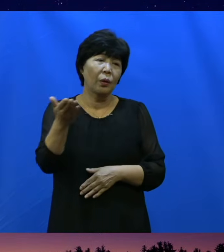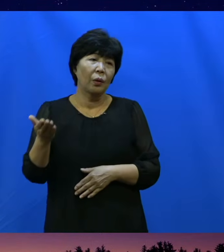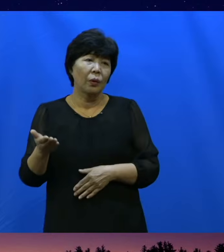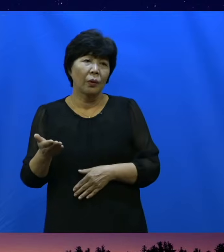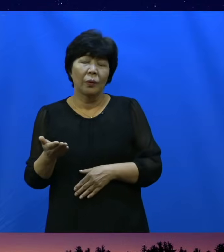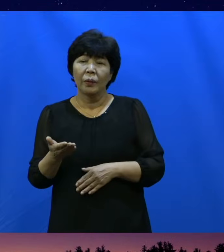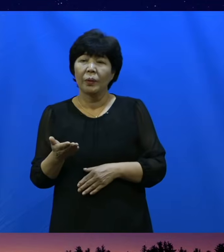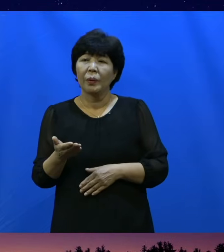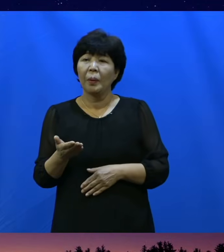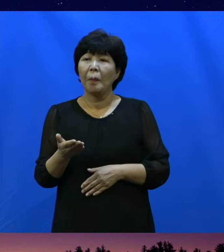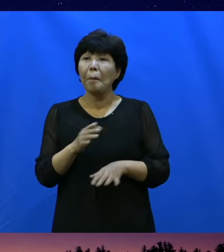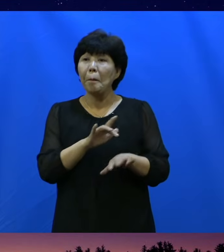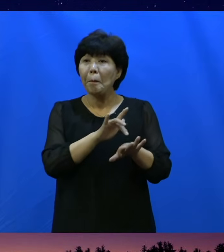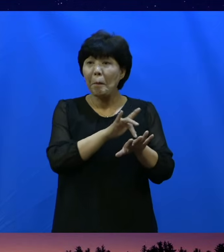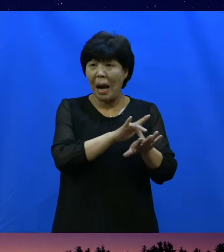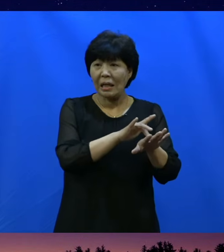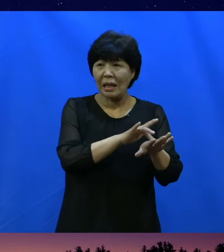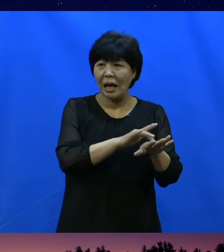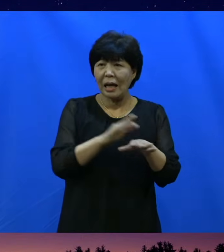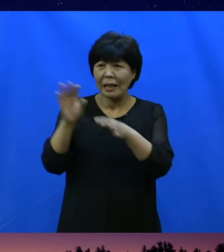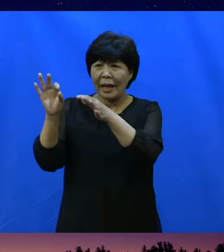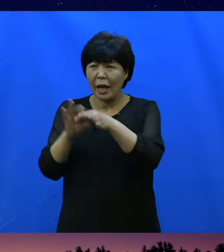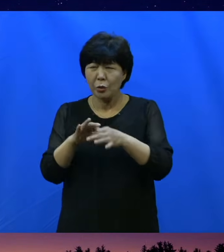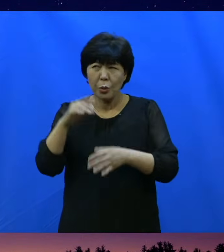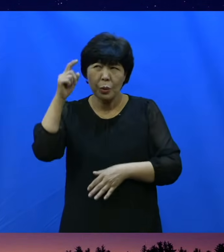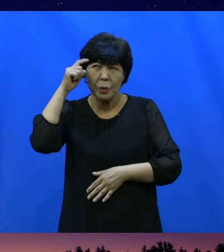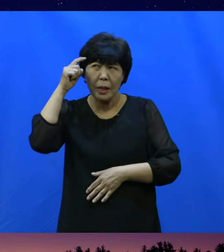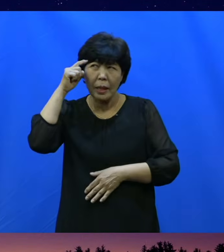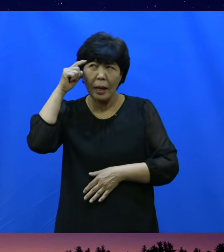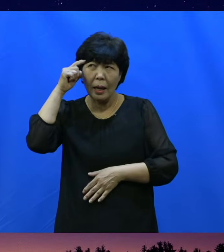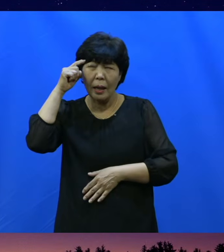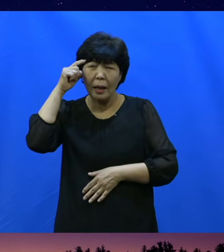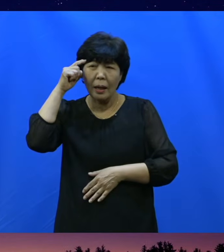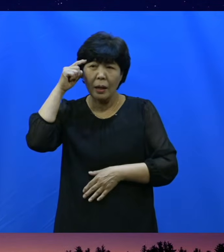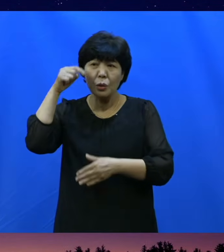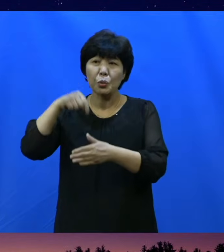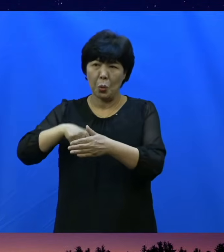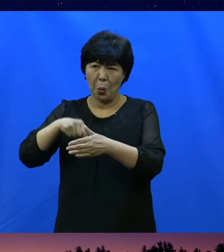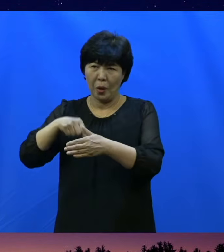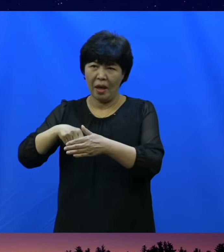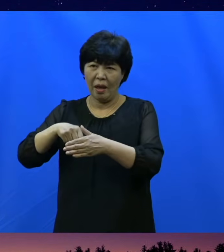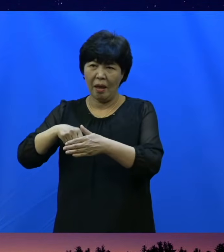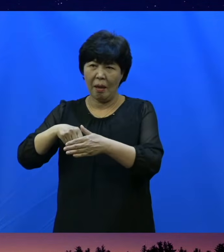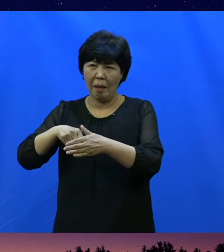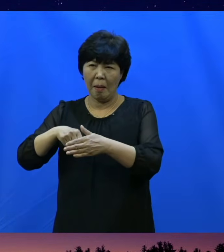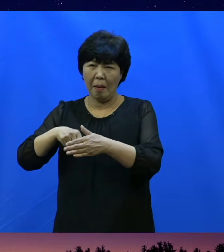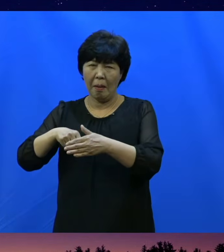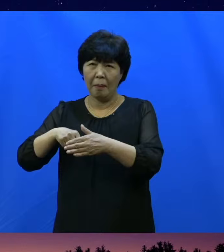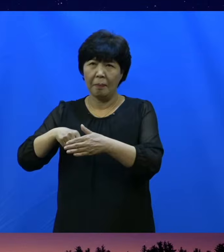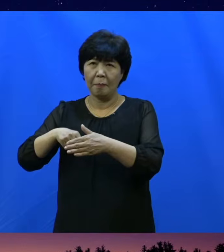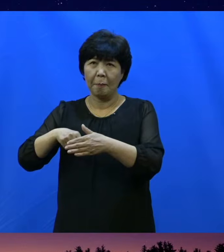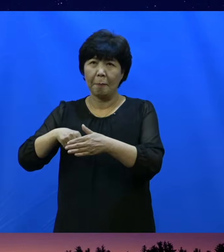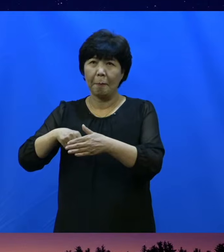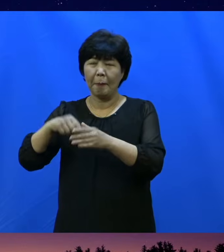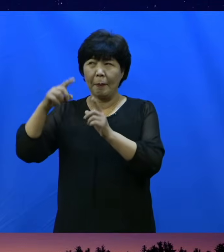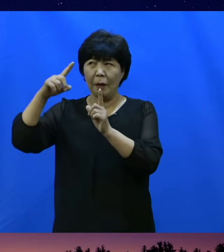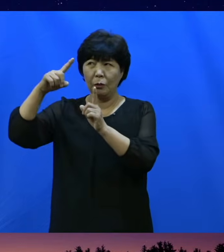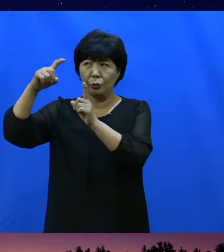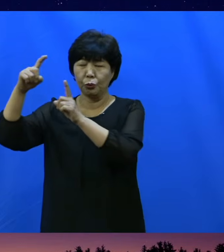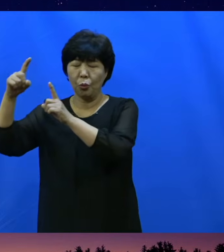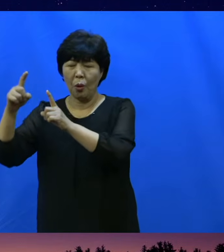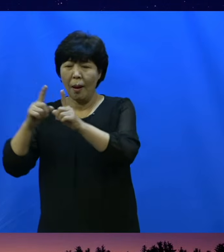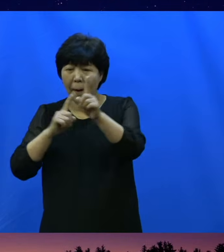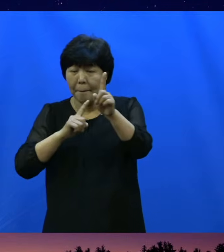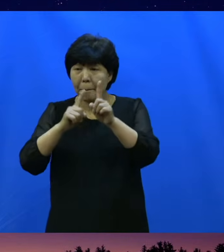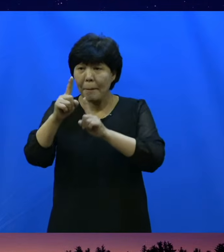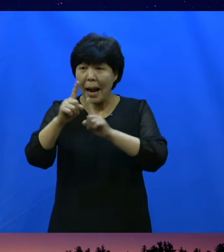우리가 마귀가 끊임없이 우리의 생각 안에 어둡고 부정적인 메시지를 흘려보낼 때 생각이 주인공 상태에 있지 않도록 만들고 하나님의 말씀으로